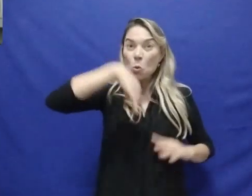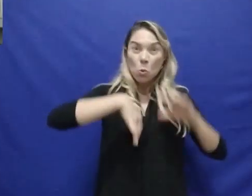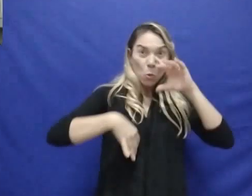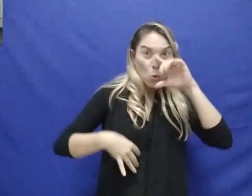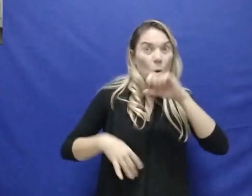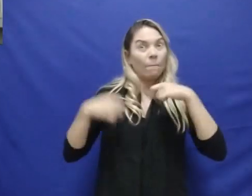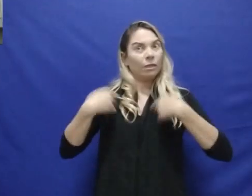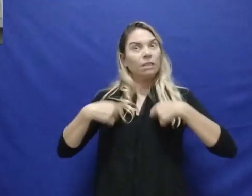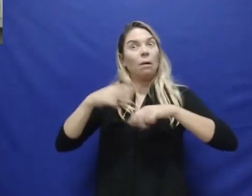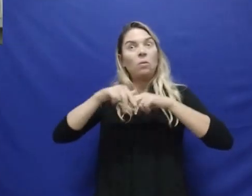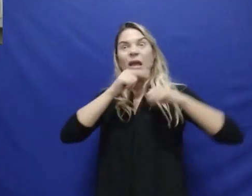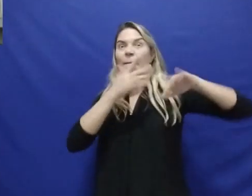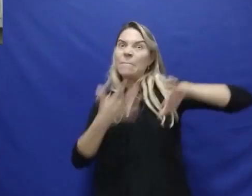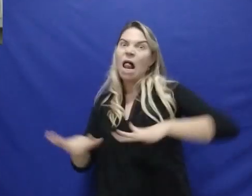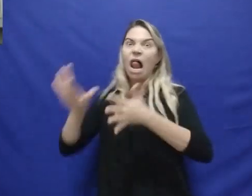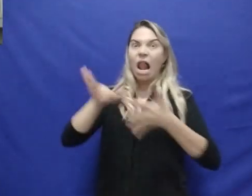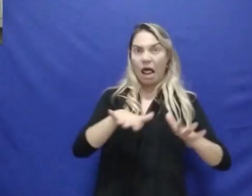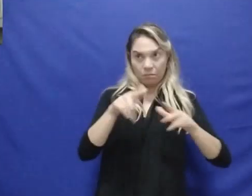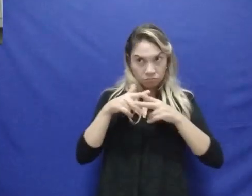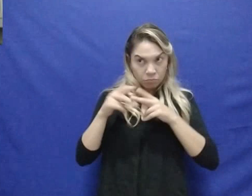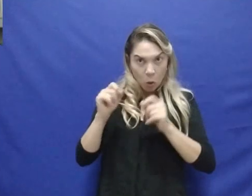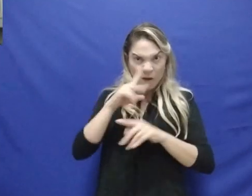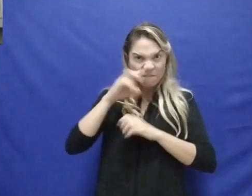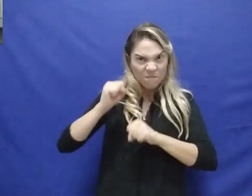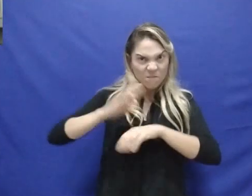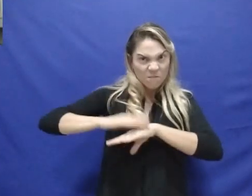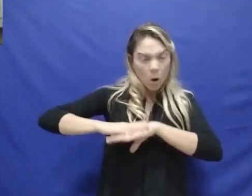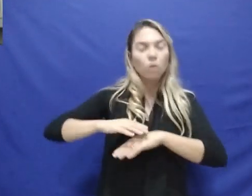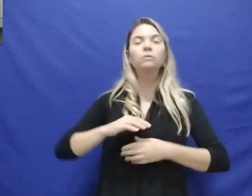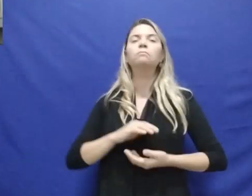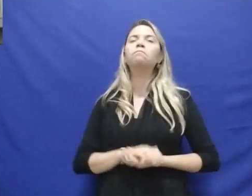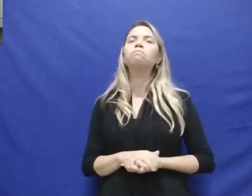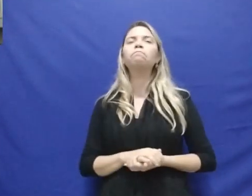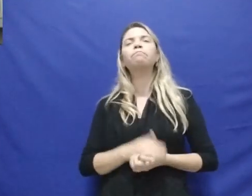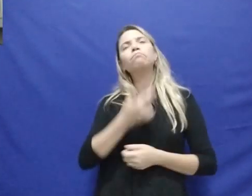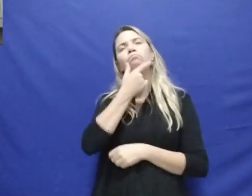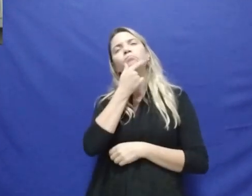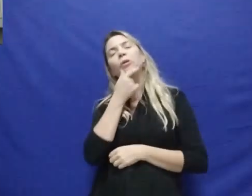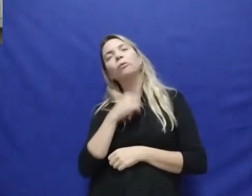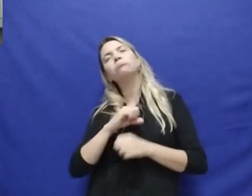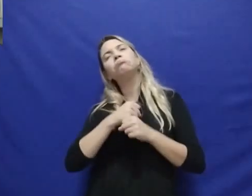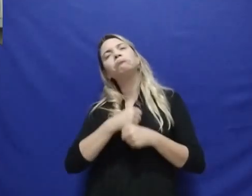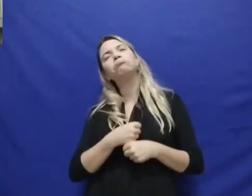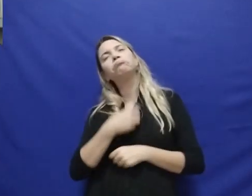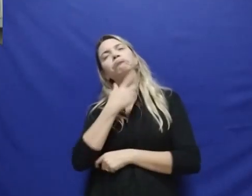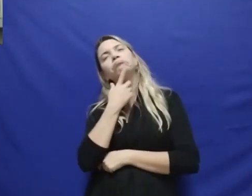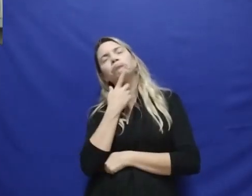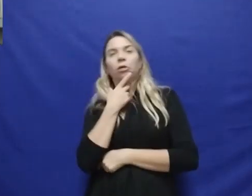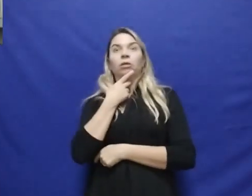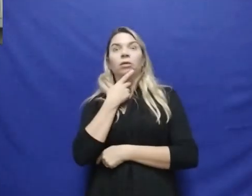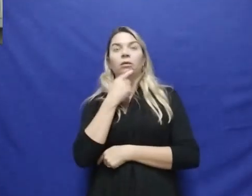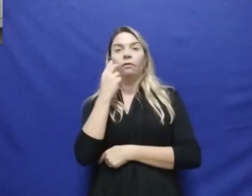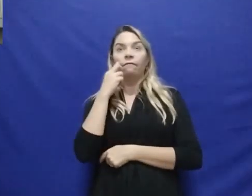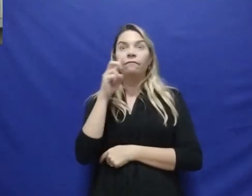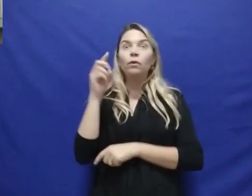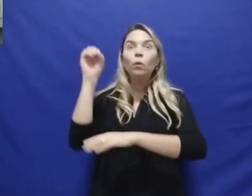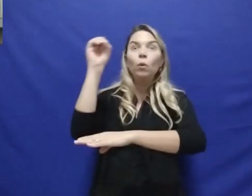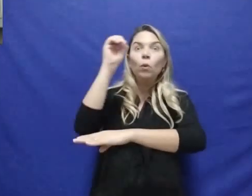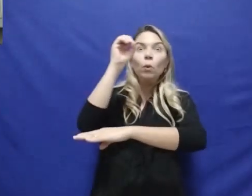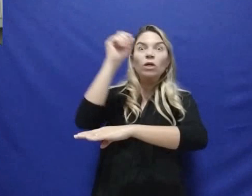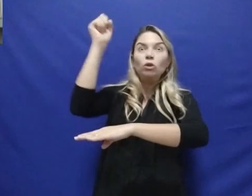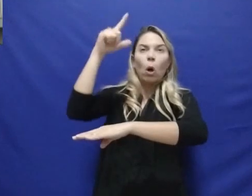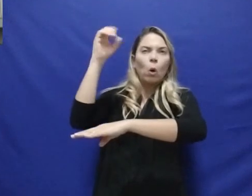o Evangelho em outras cidades, em outras igrejas, em outros lugares, em outras circunstâncias, em hospitais,